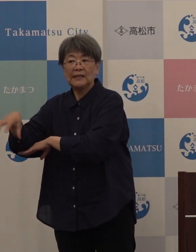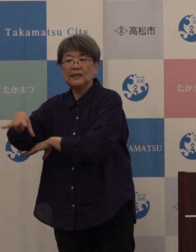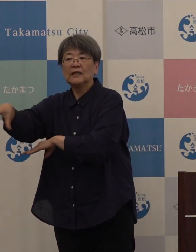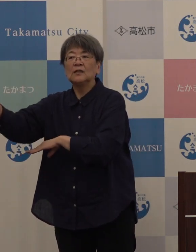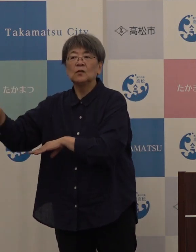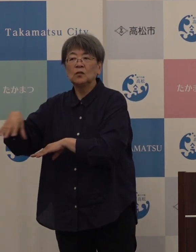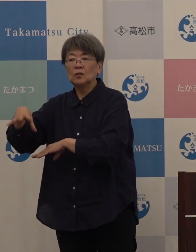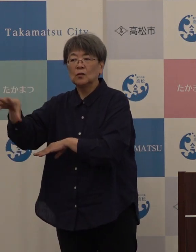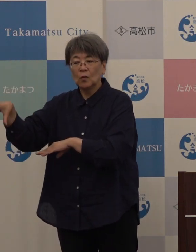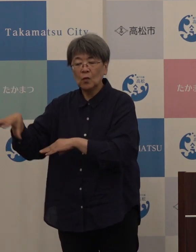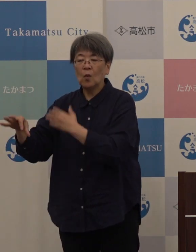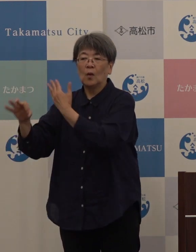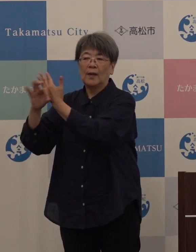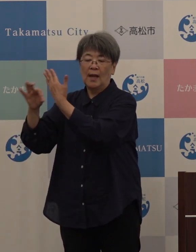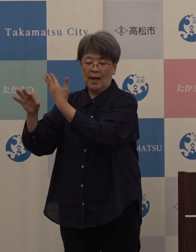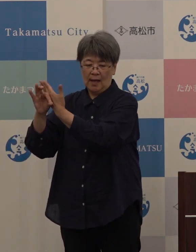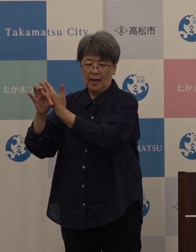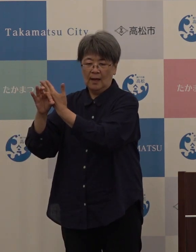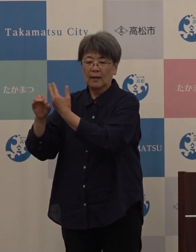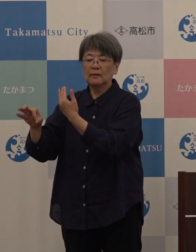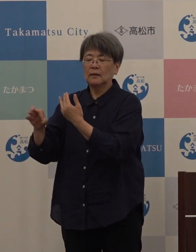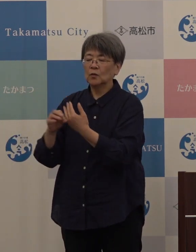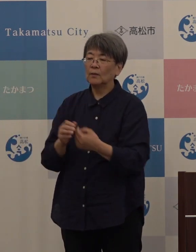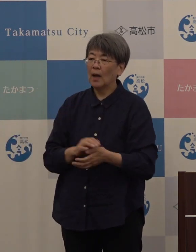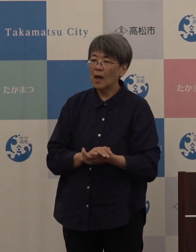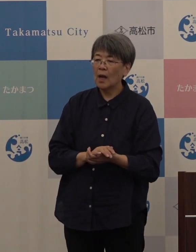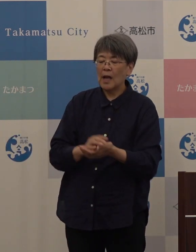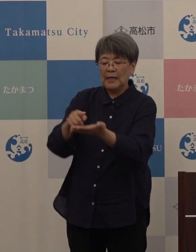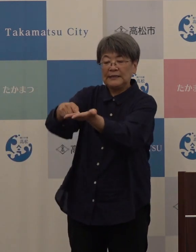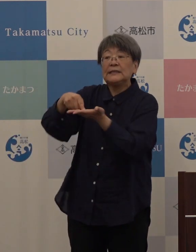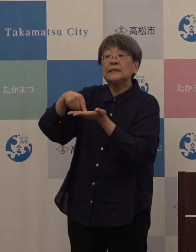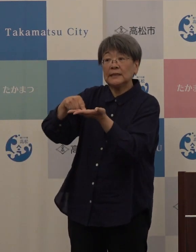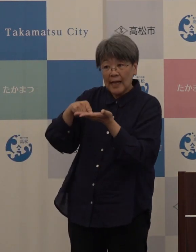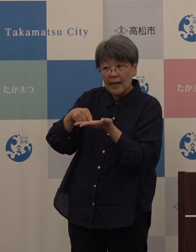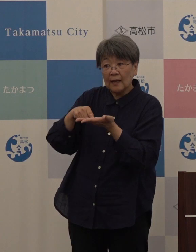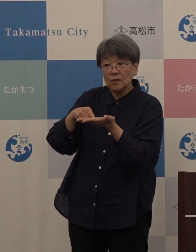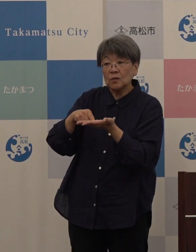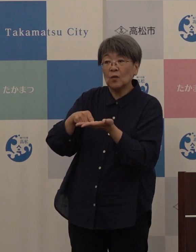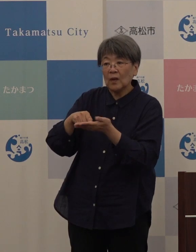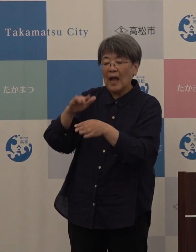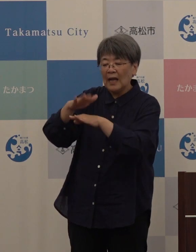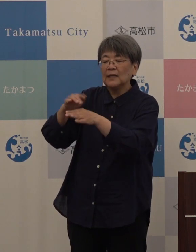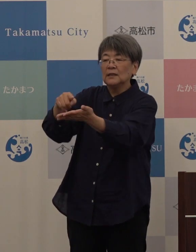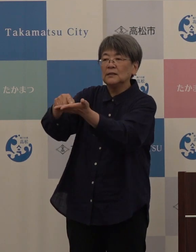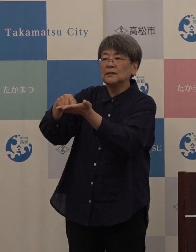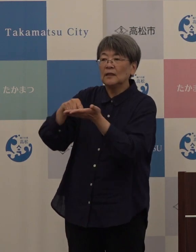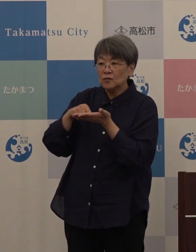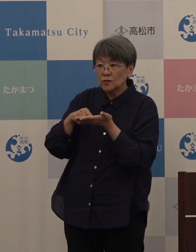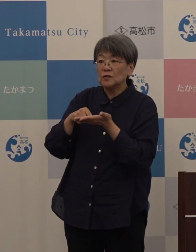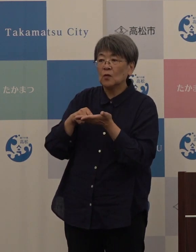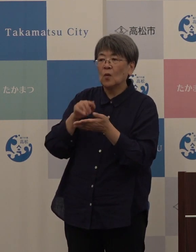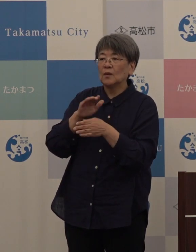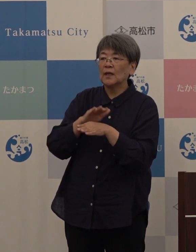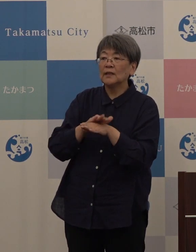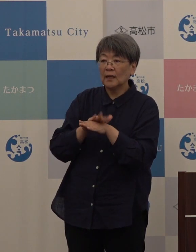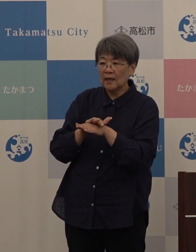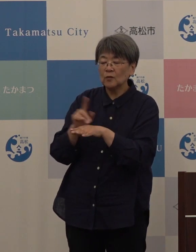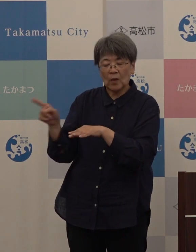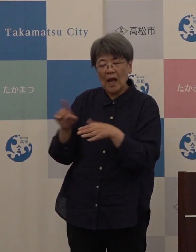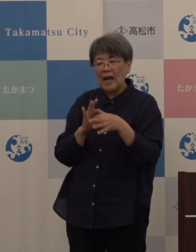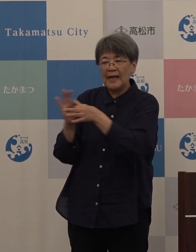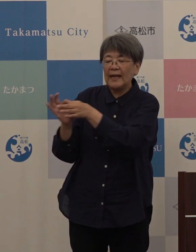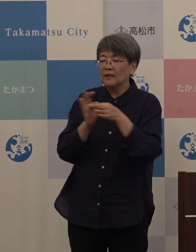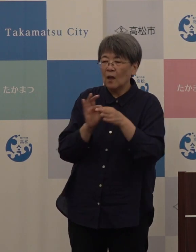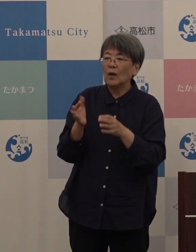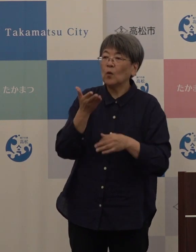連携といいますか、その、まあ、申請なり の手続き の、まあ、引き継ぎなりですね、そういったところの連携等はどのように